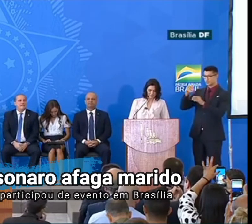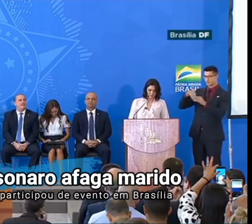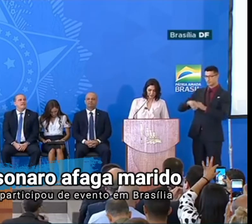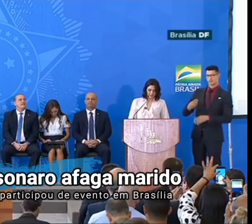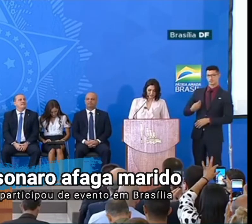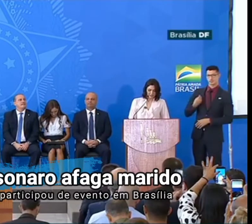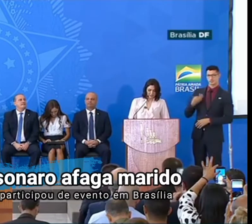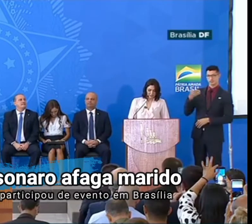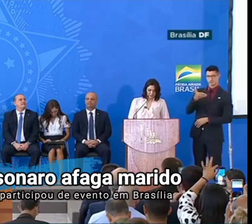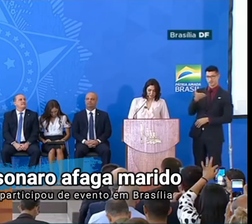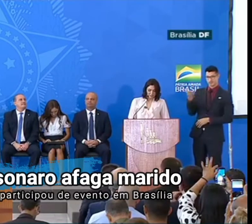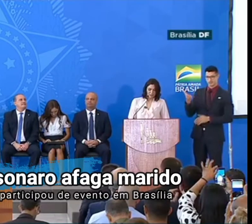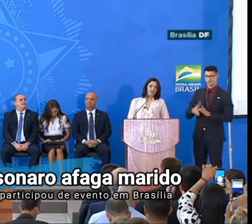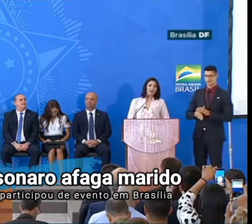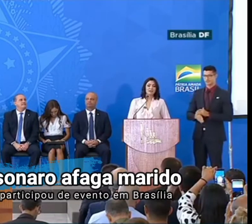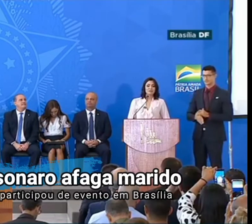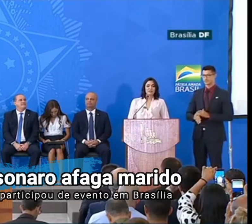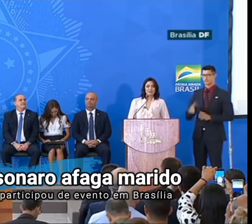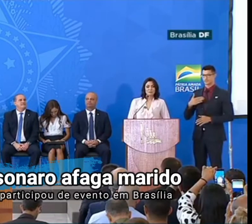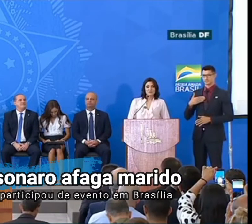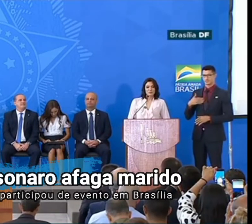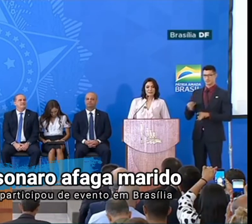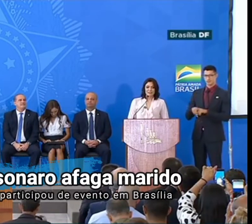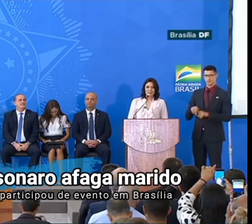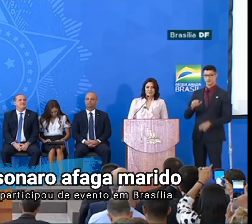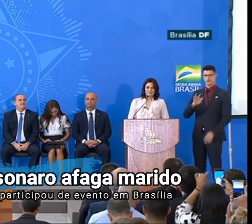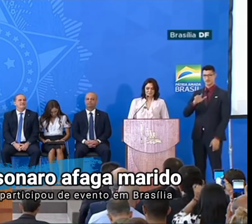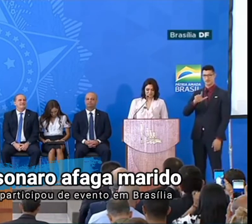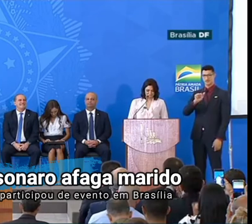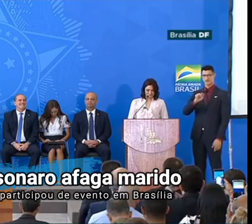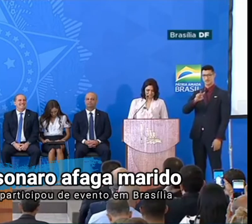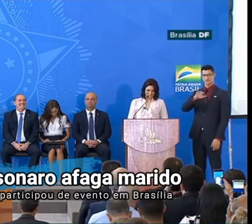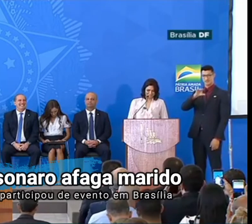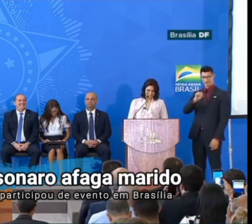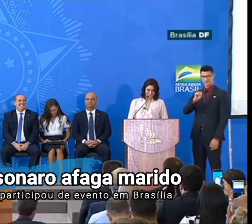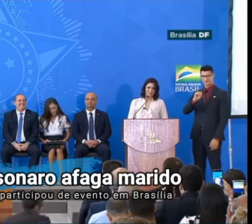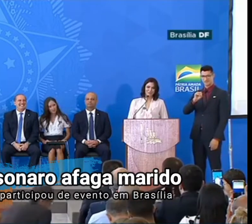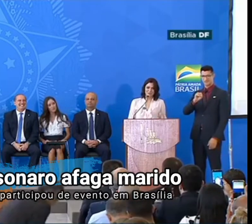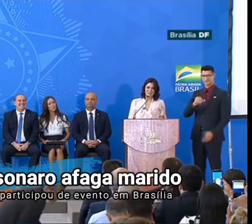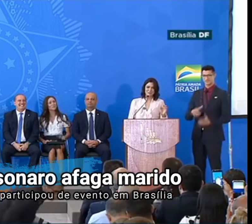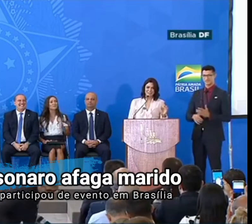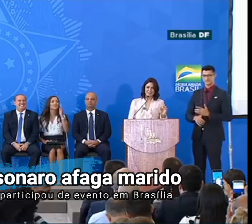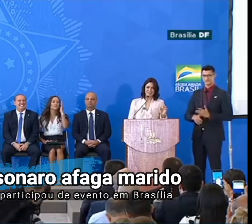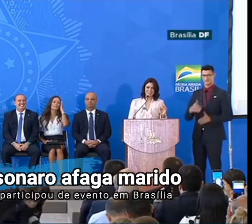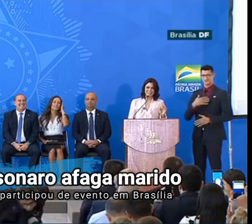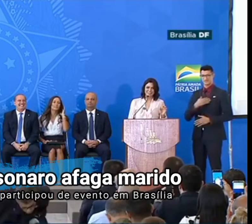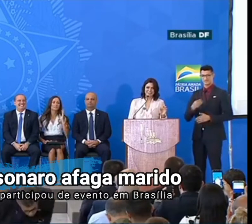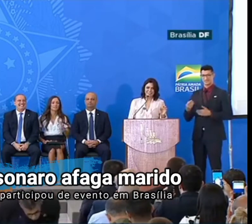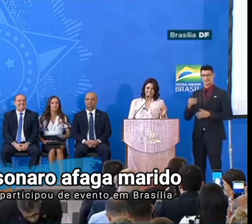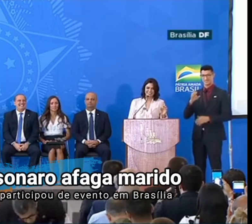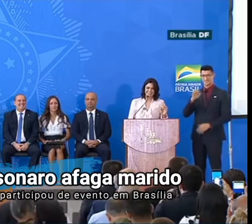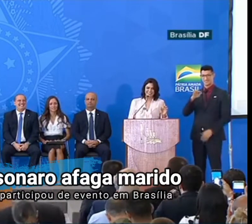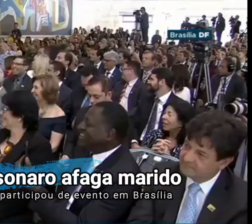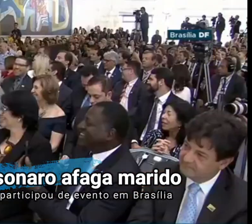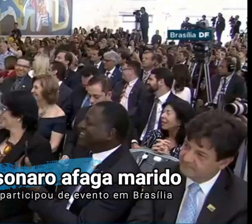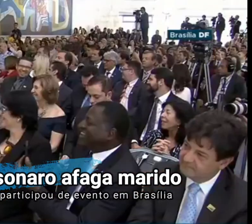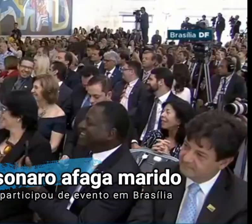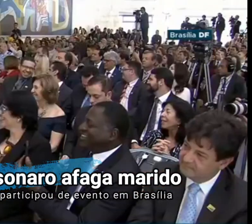aqui, meu enteado Flávio Bolsonaro. Não é nepotismo não, né, Flávio?